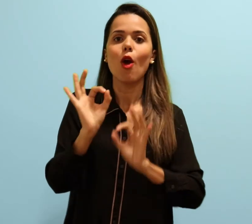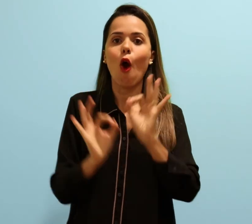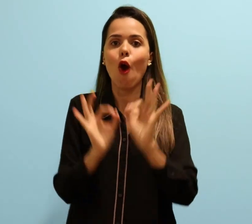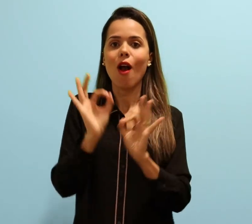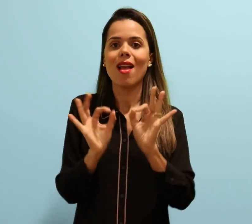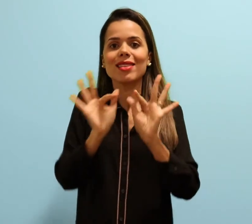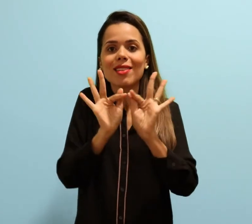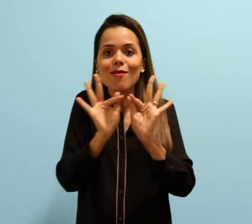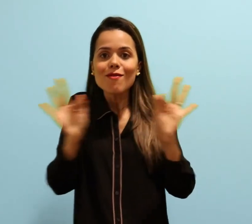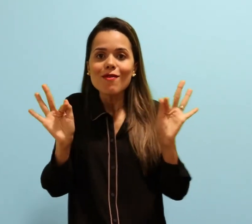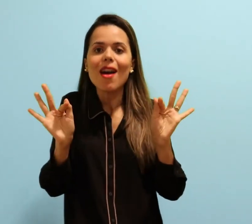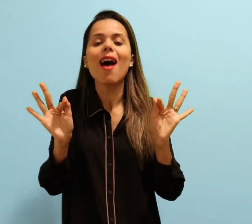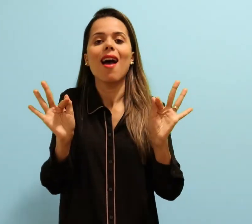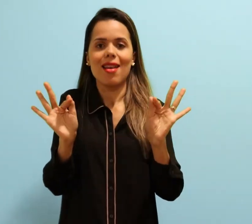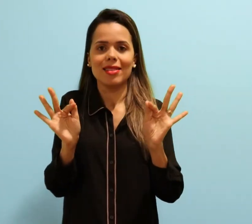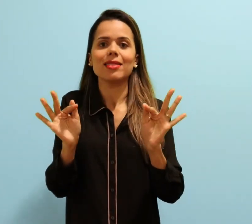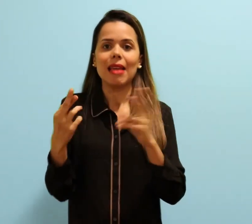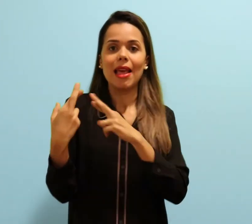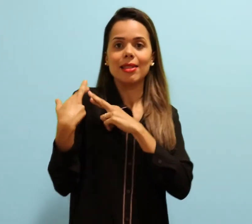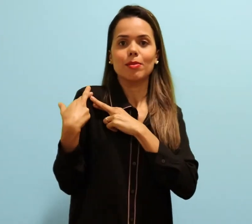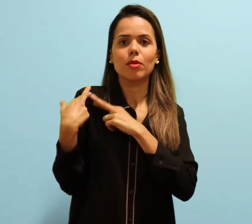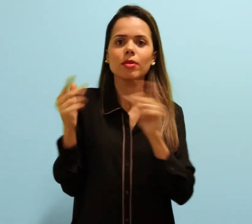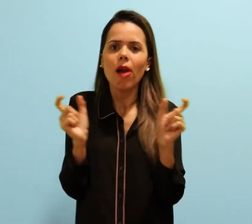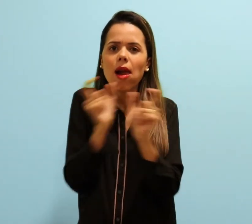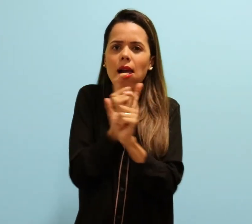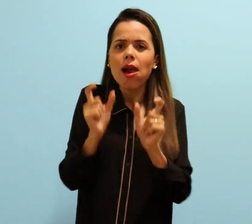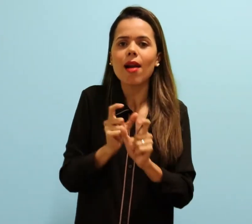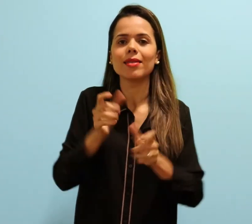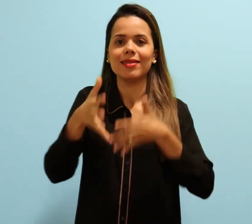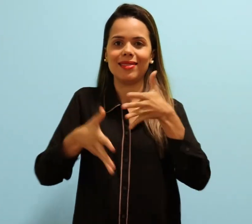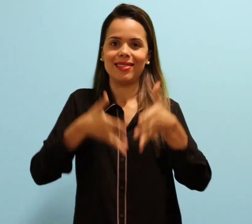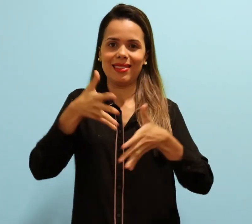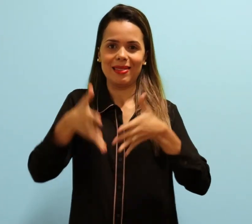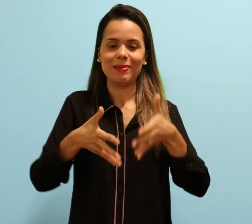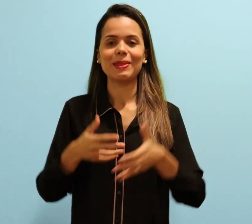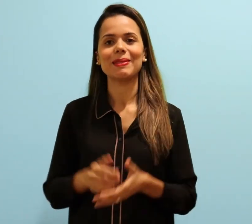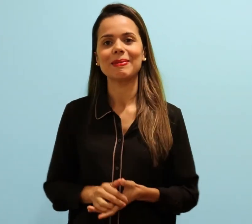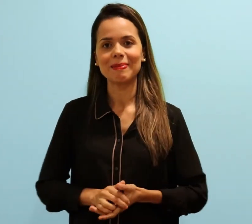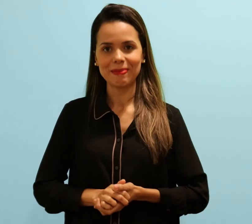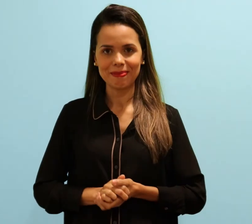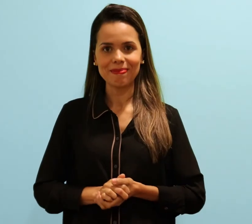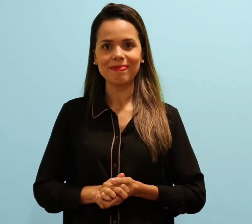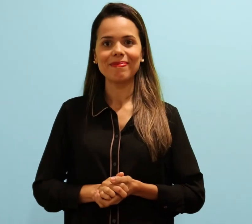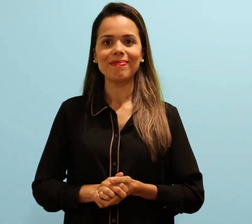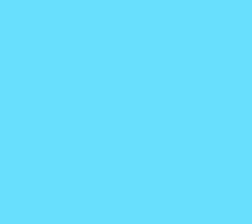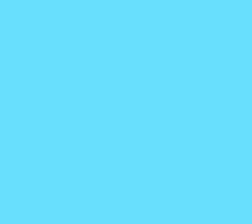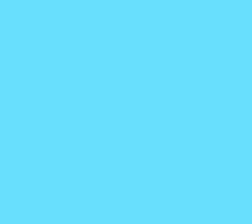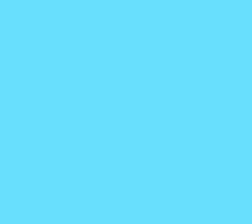também é interessante e responsável pela ordenação sintática em sentenças da língua de sinais.